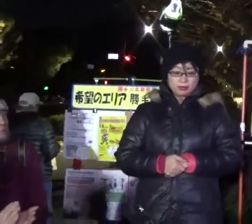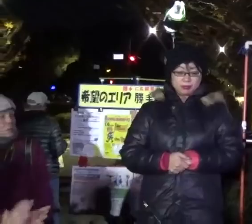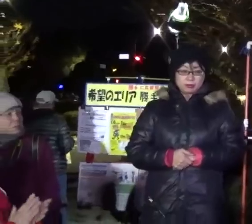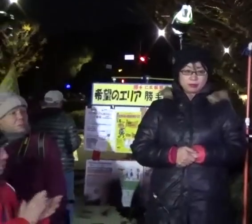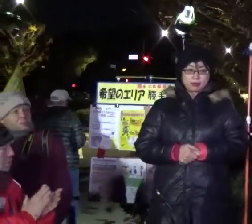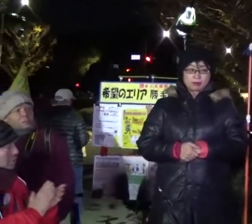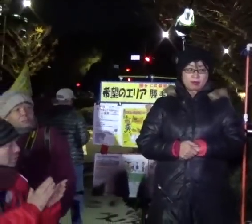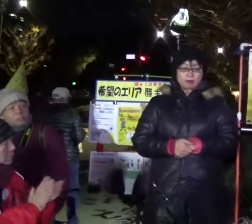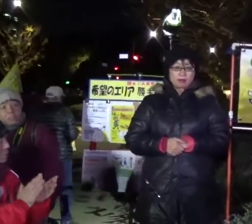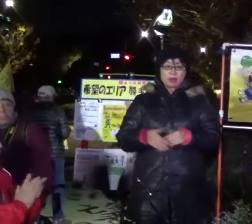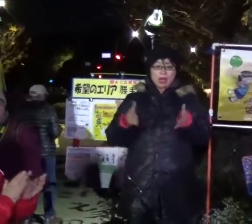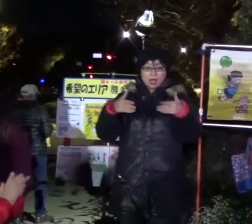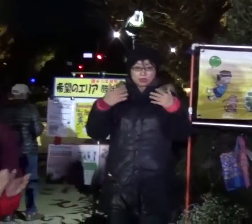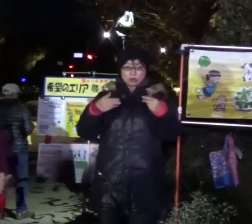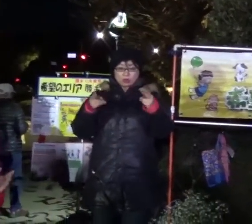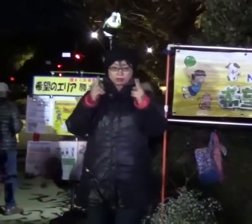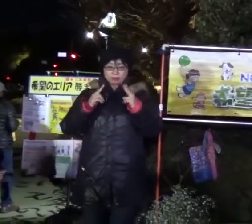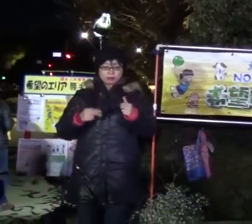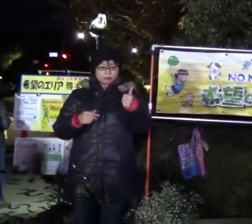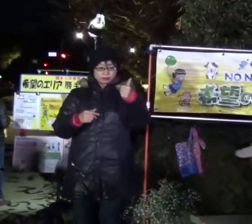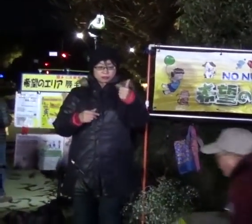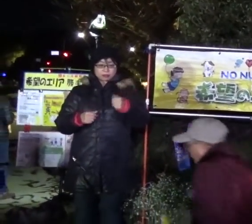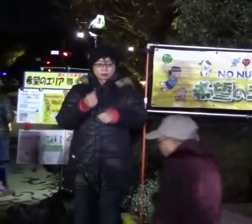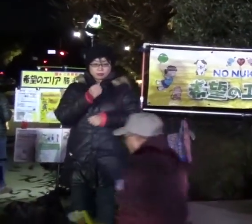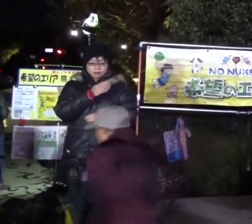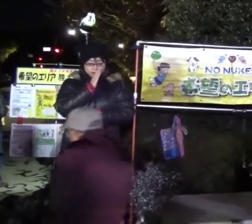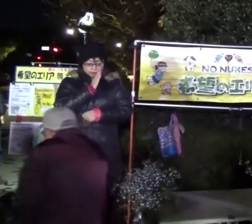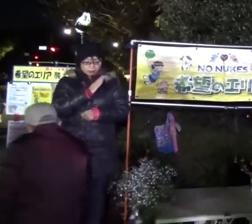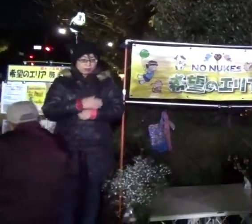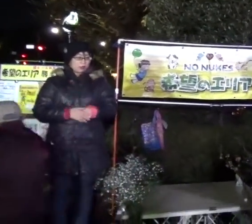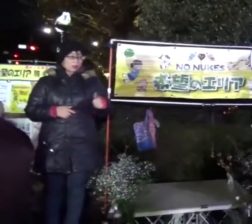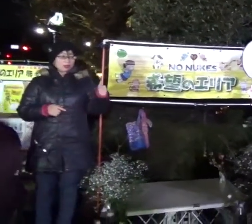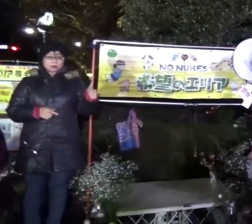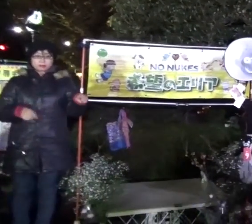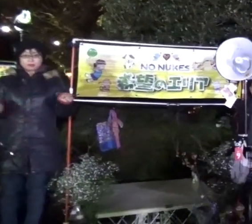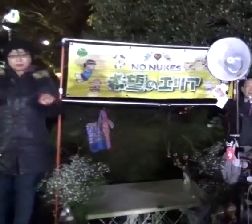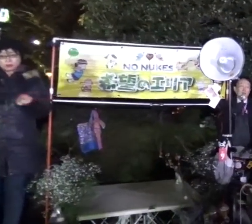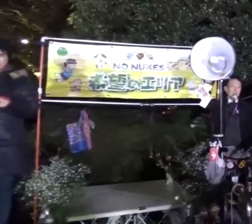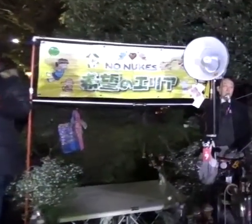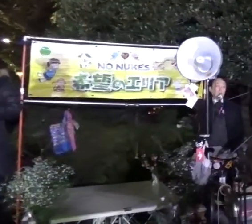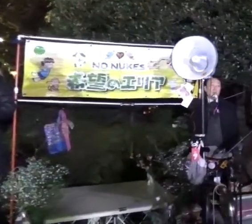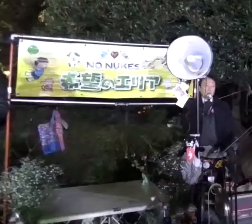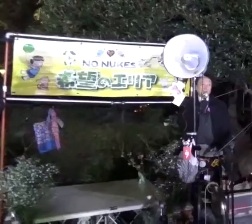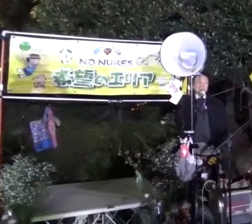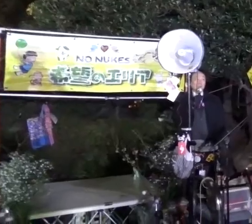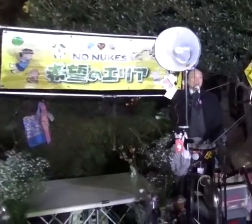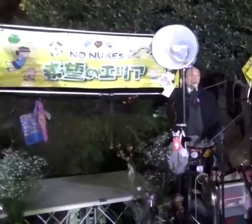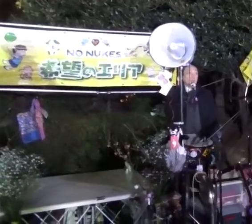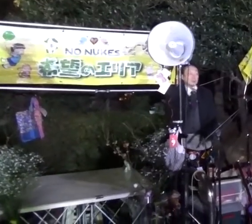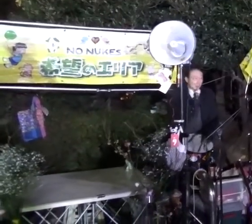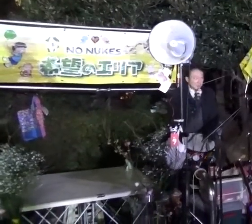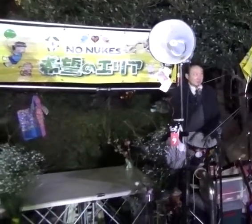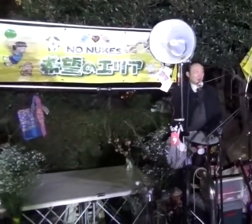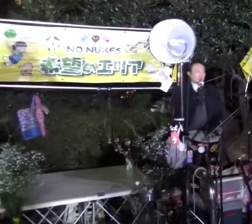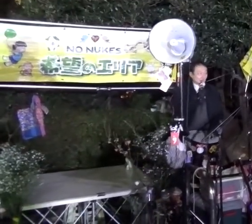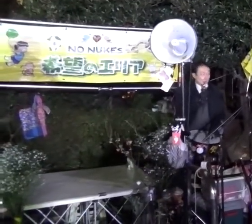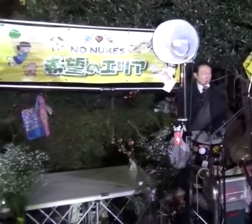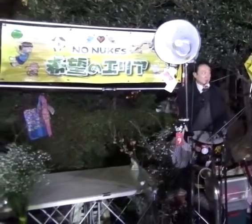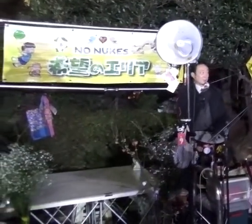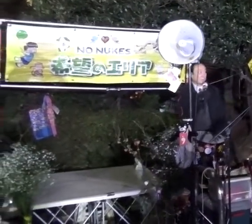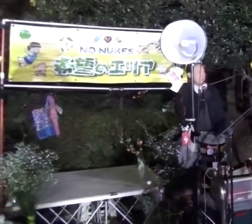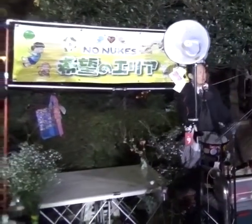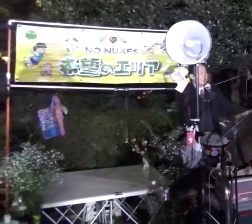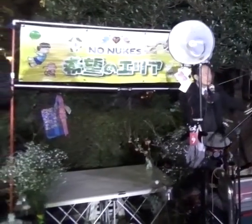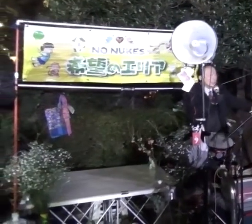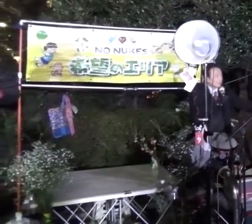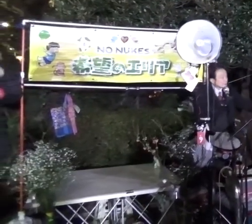三崎規制委員会原橋です。彼もここで我々は仲間になったなというふうに思っています。ありがとうございました。お疲れ様